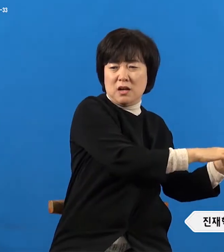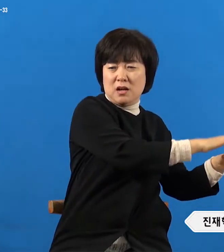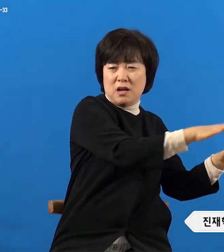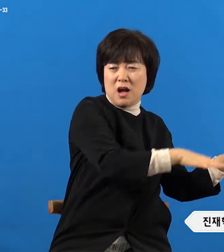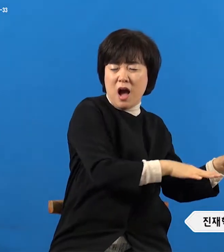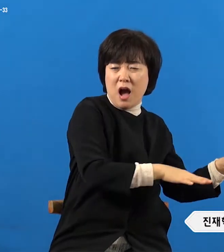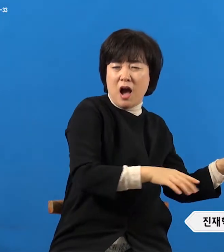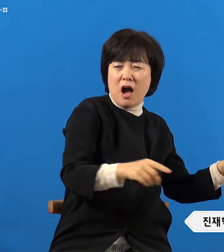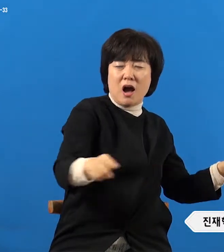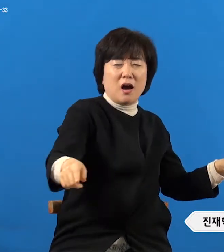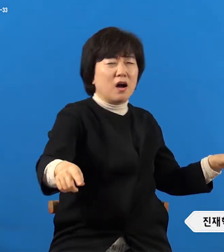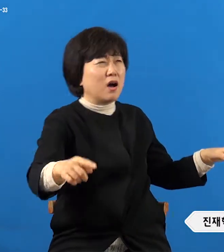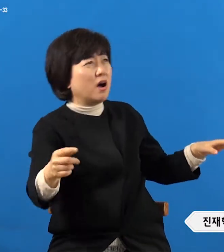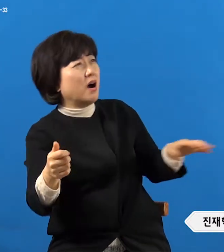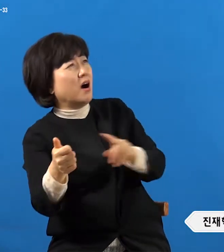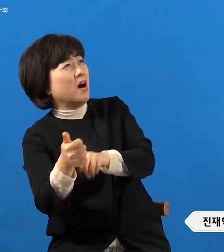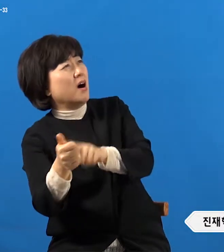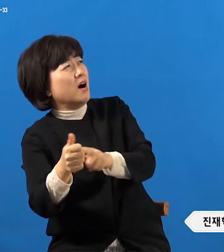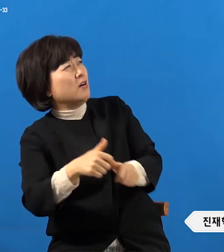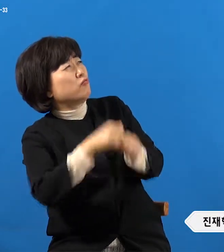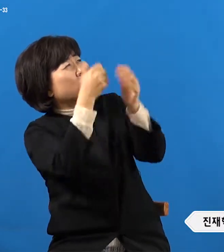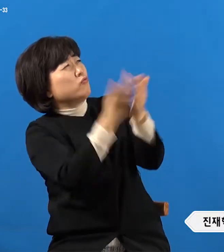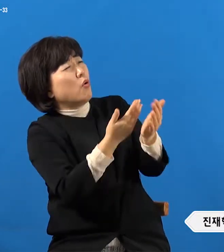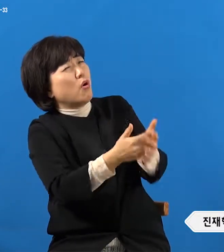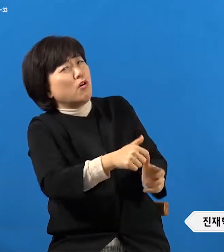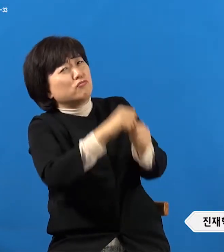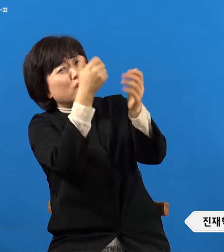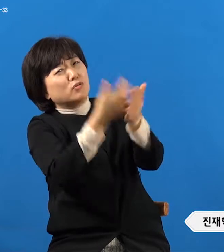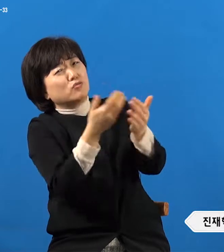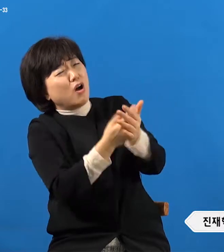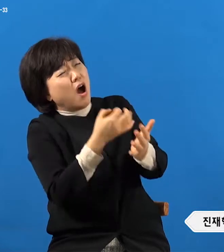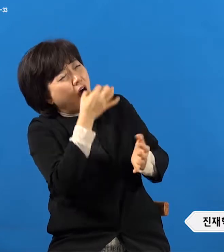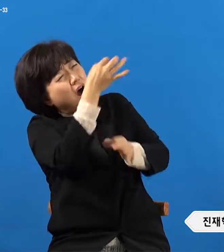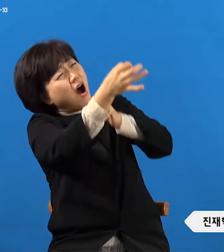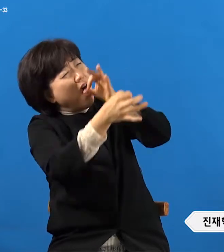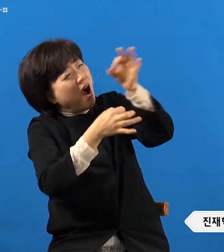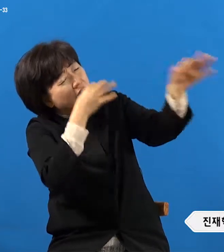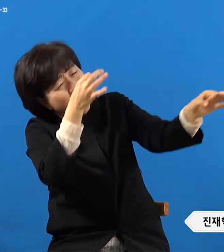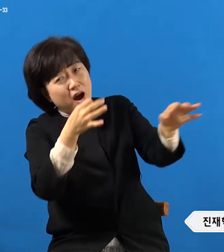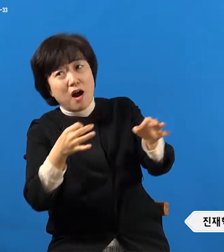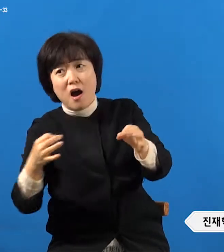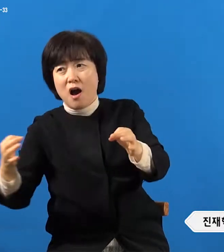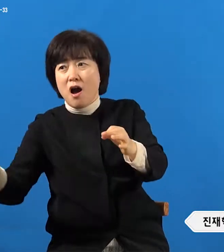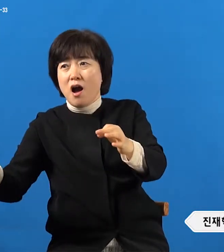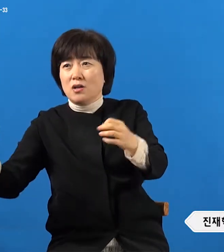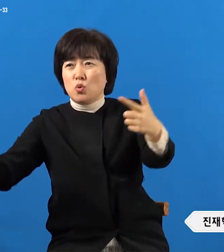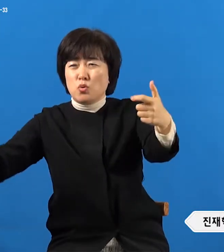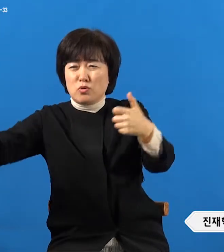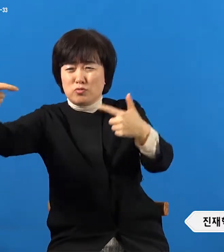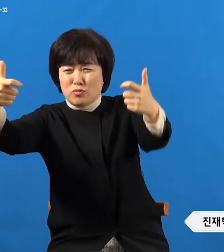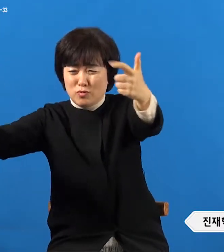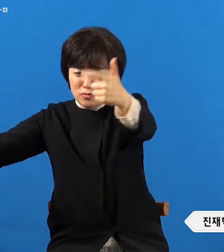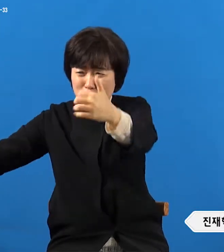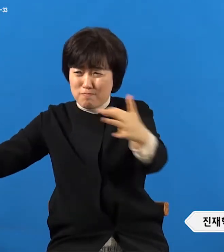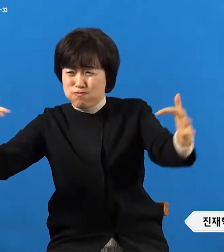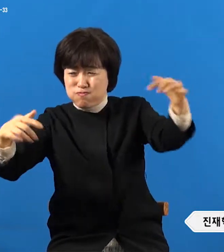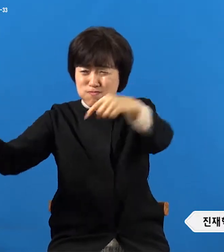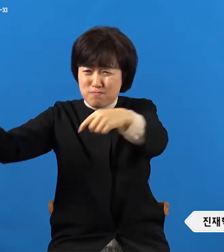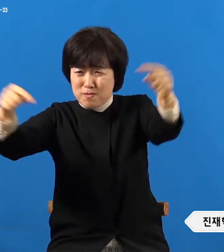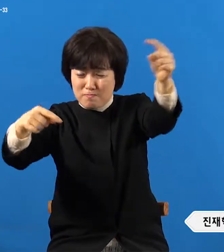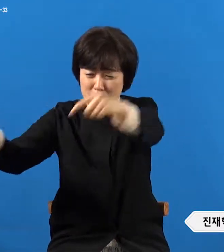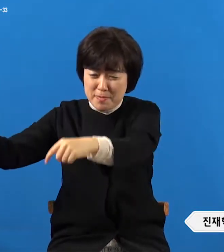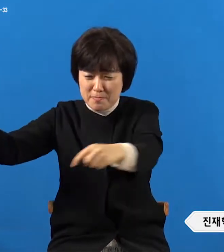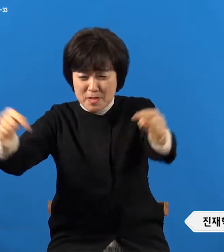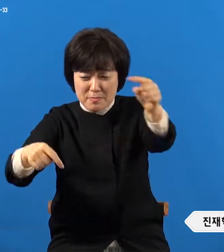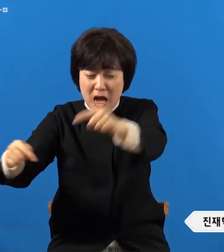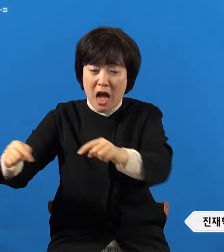치면서 구해달라고 신음소리를 내고 있지만, 정말 빗발치는 총알 가운데 감히 어느 누구도 참호를